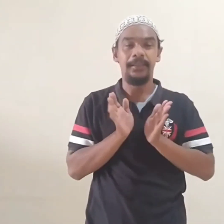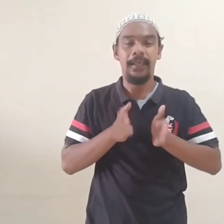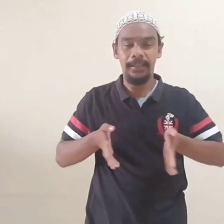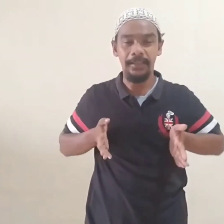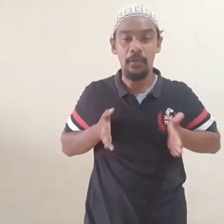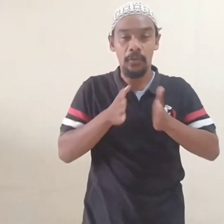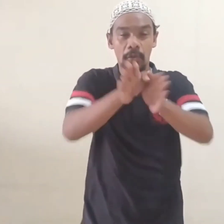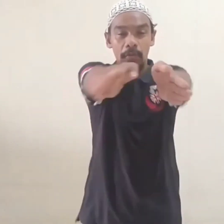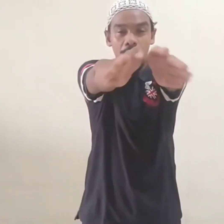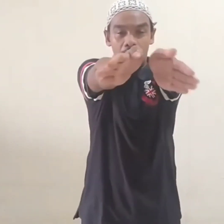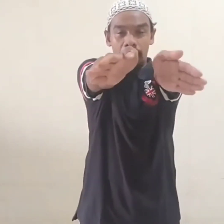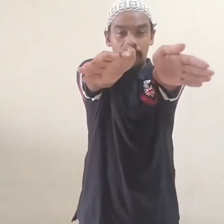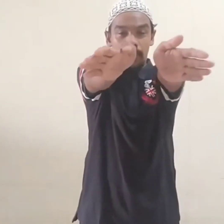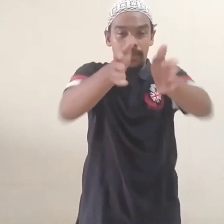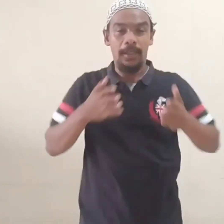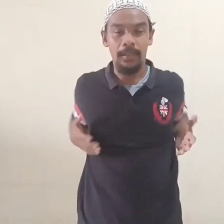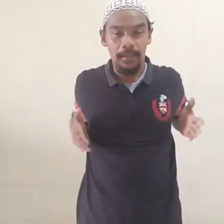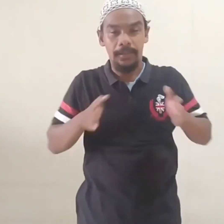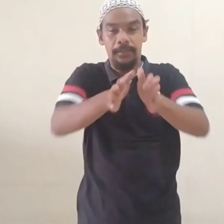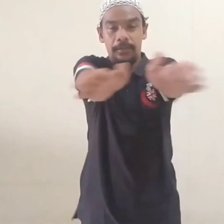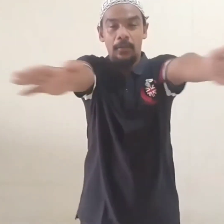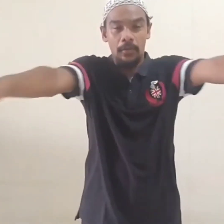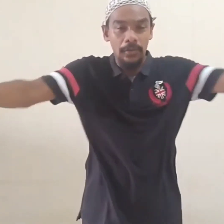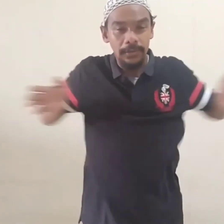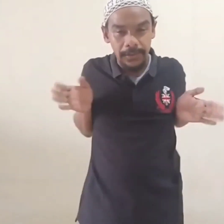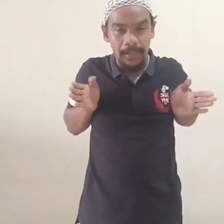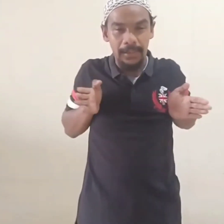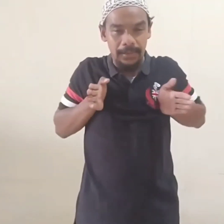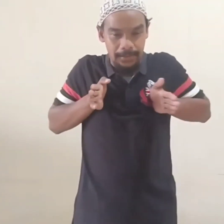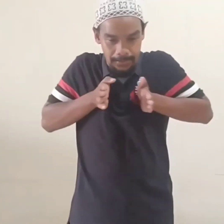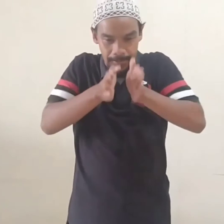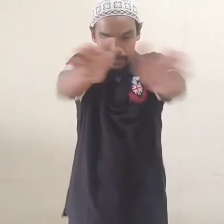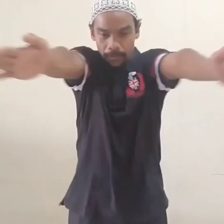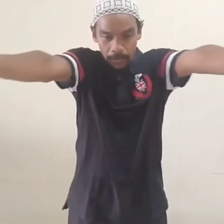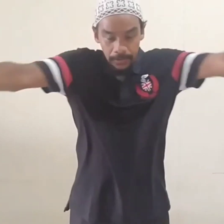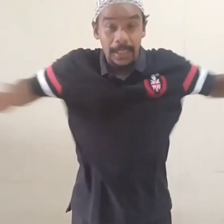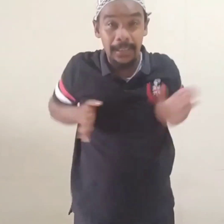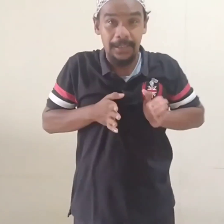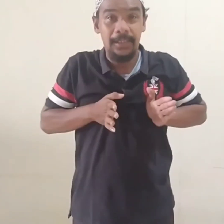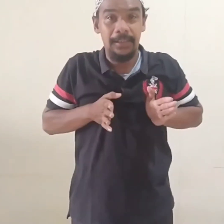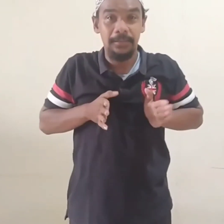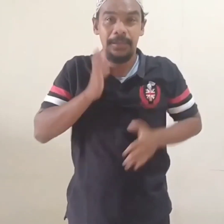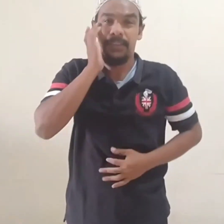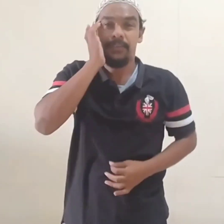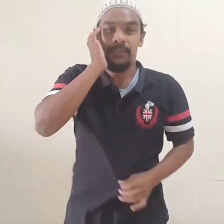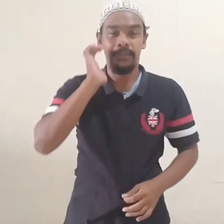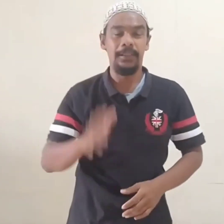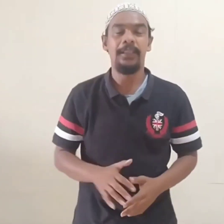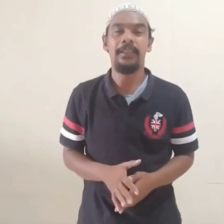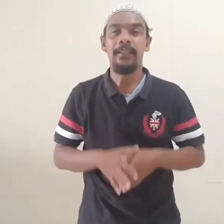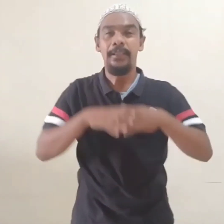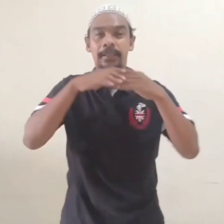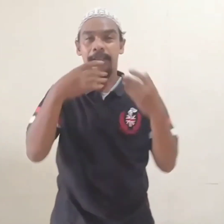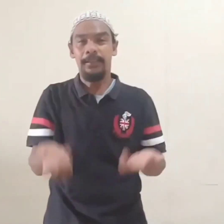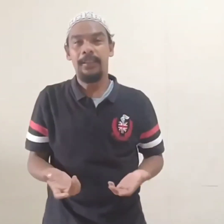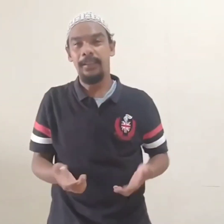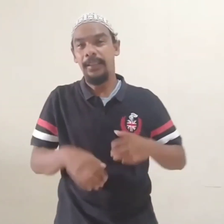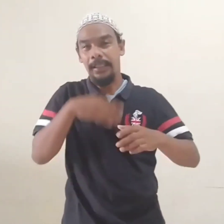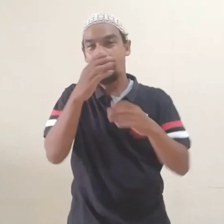dia didorong, dorong, tarik, dorong, tarik, seperti itu. Jadi